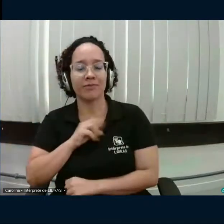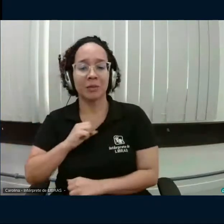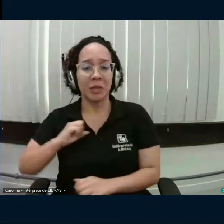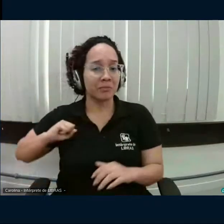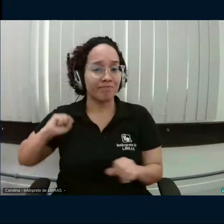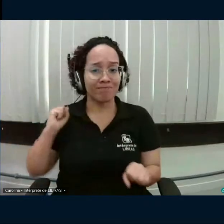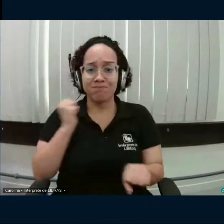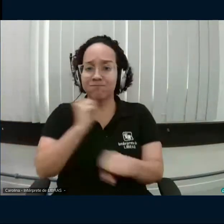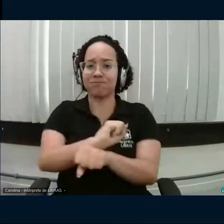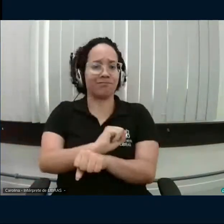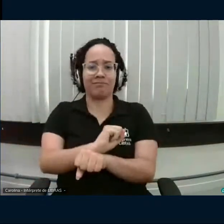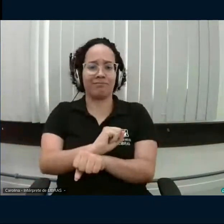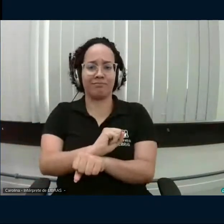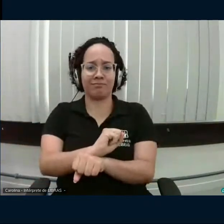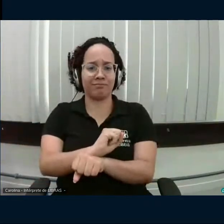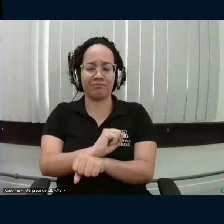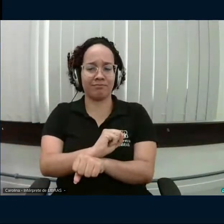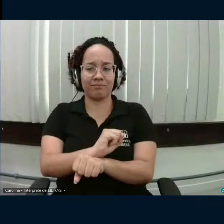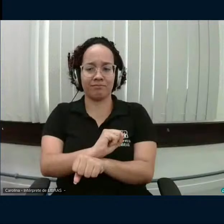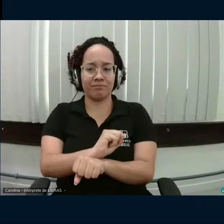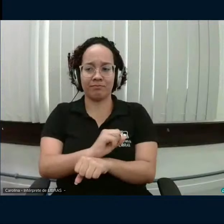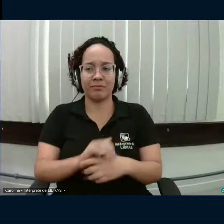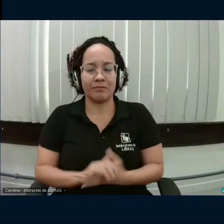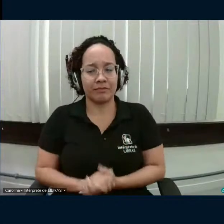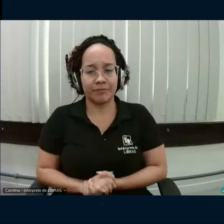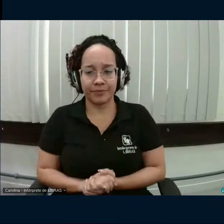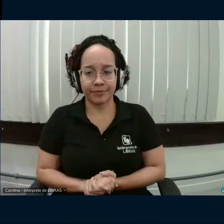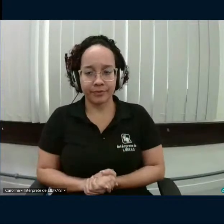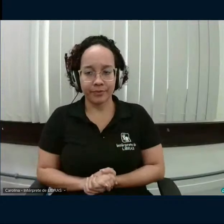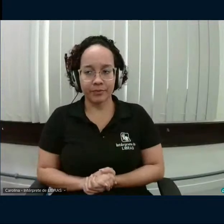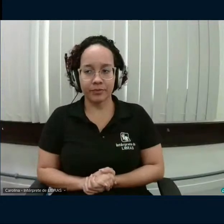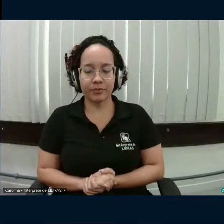né? Não foi efetivamente